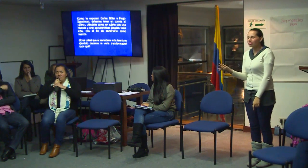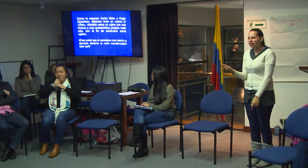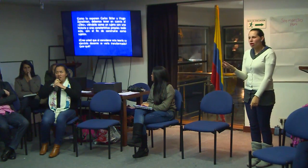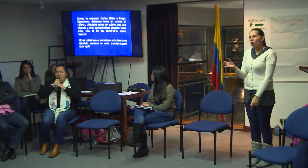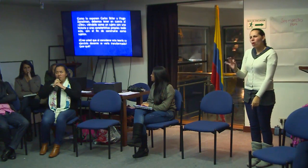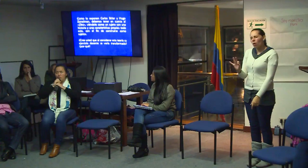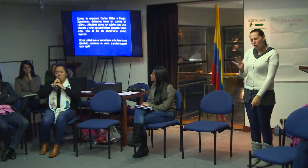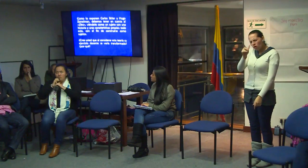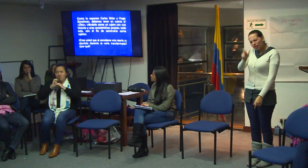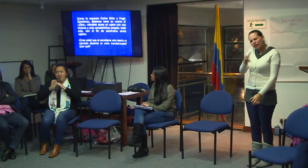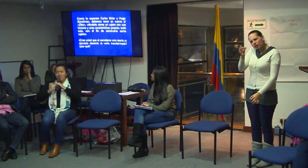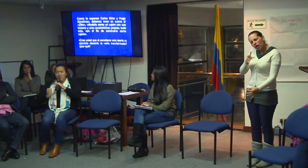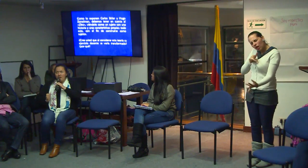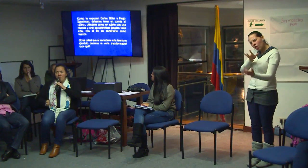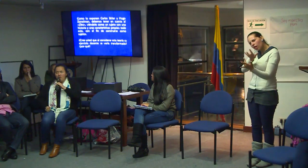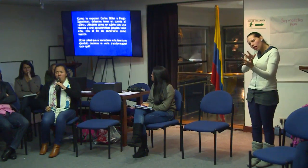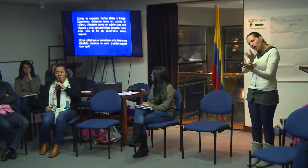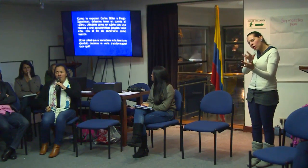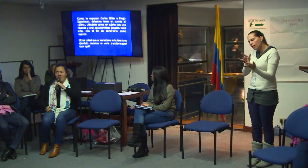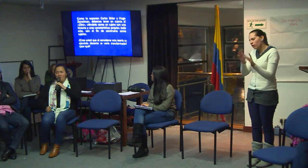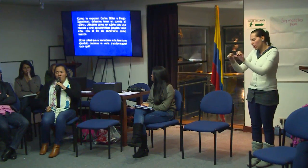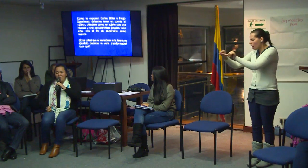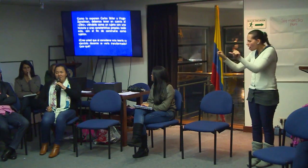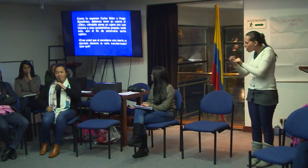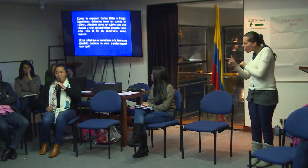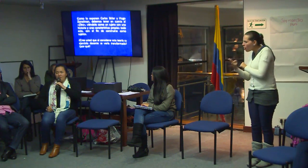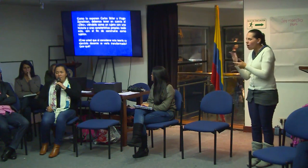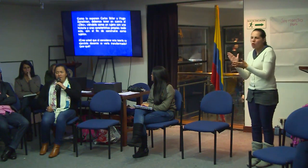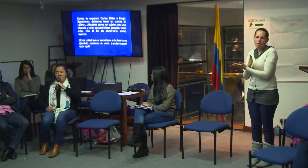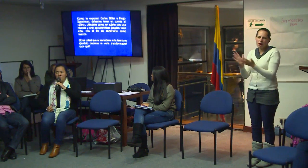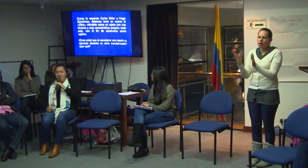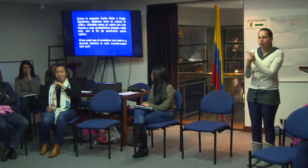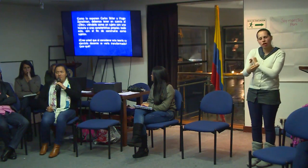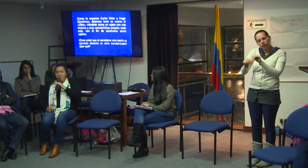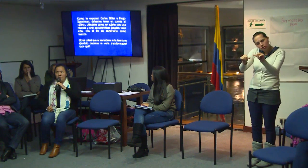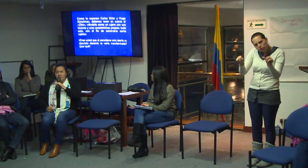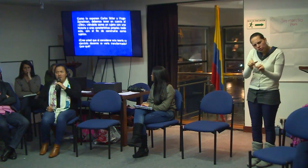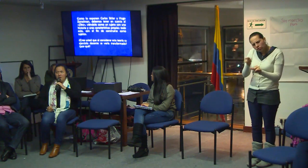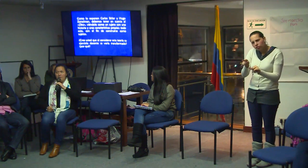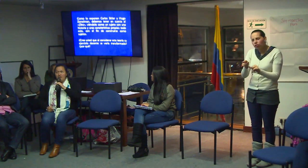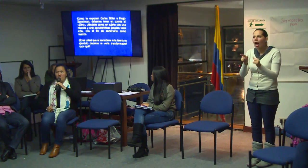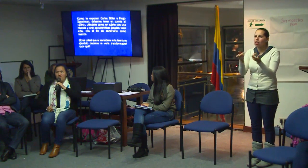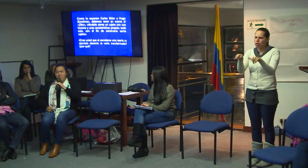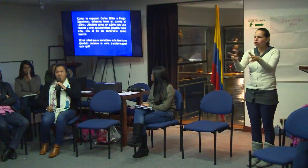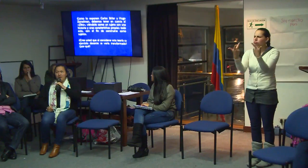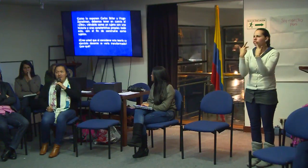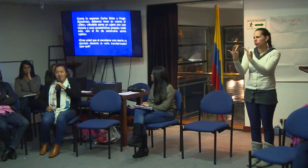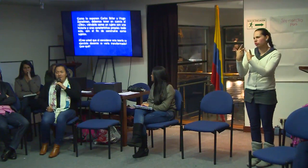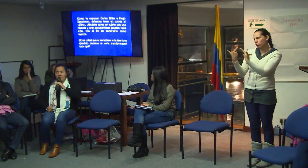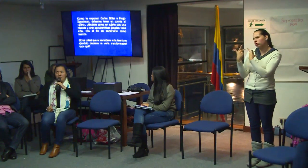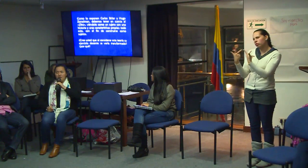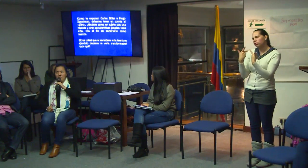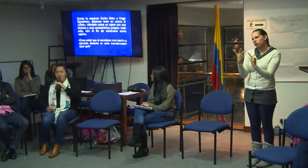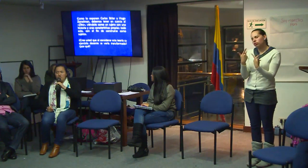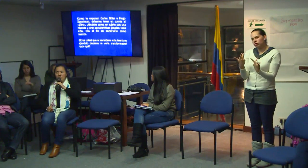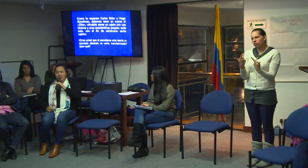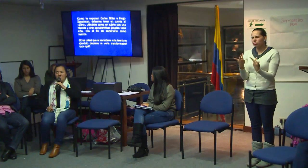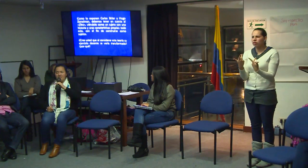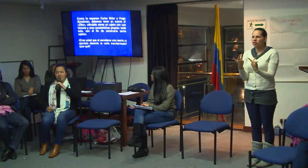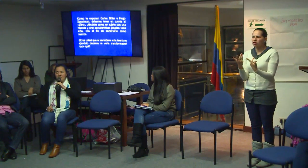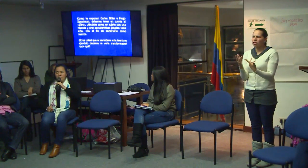la que yo interactúo dentro del aula, fuera del aula, me enseña a mí también. Aplica lo mismo para